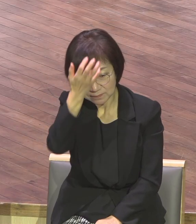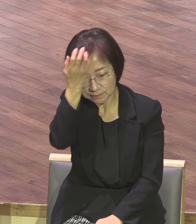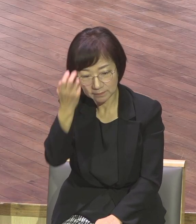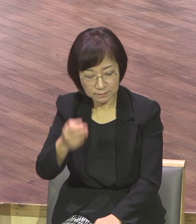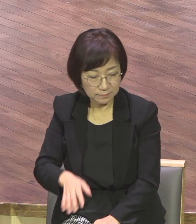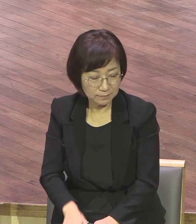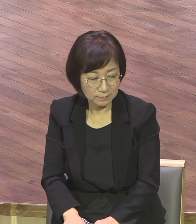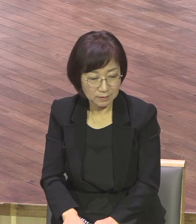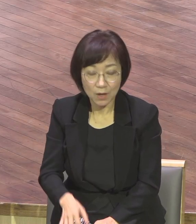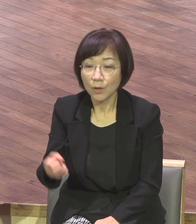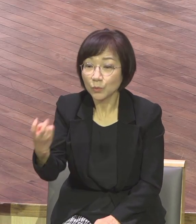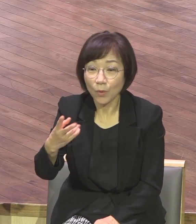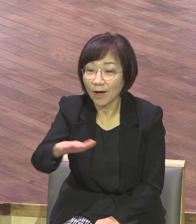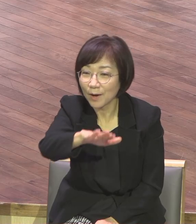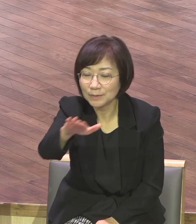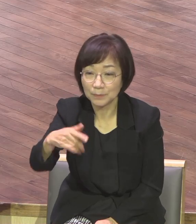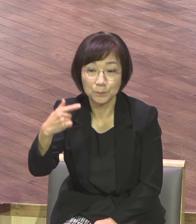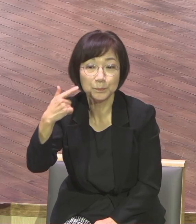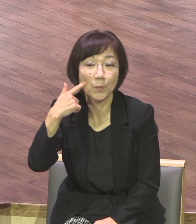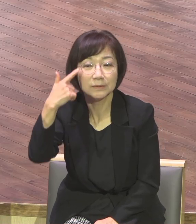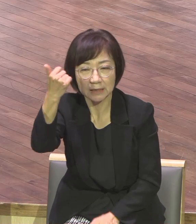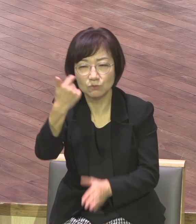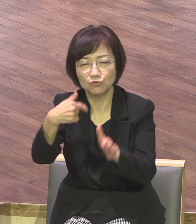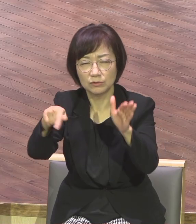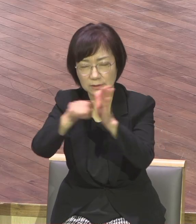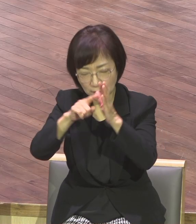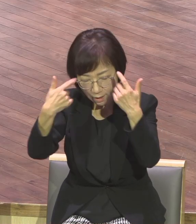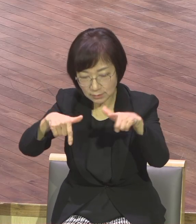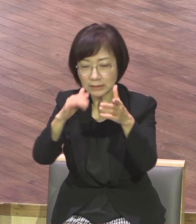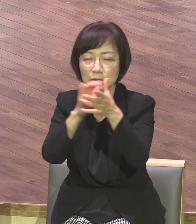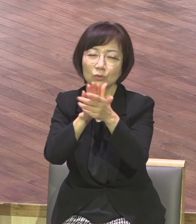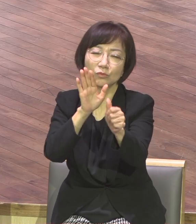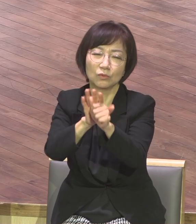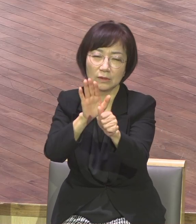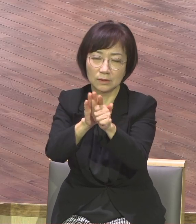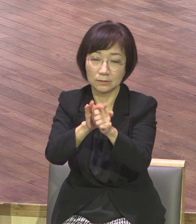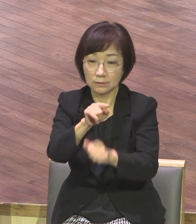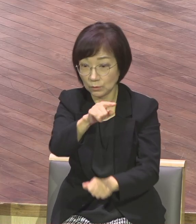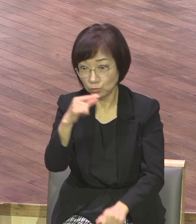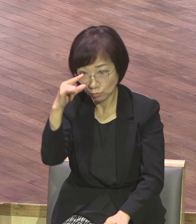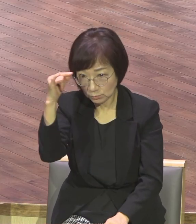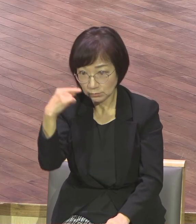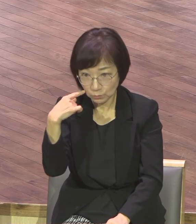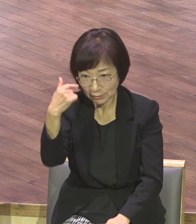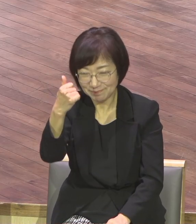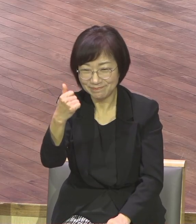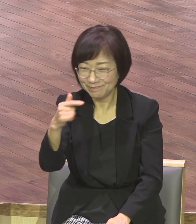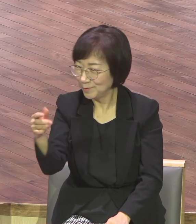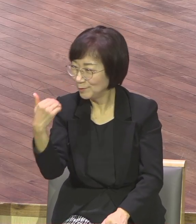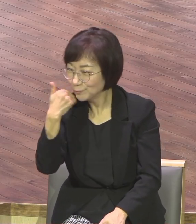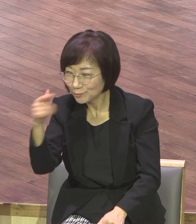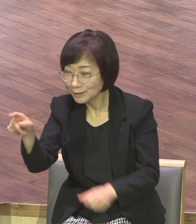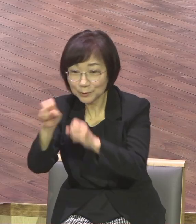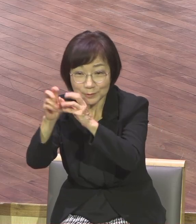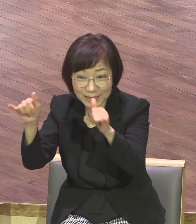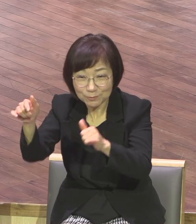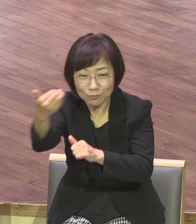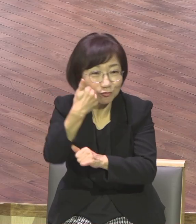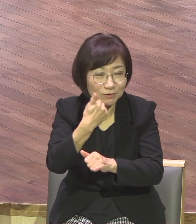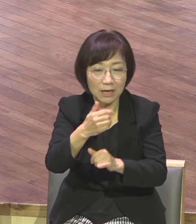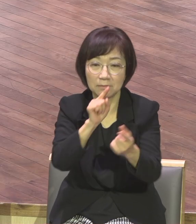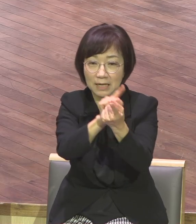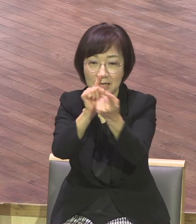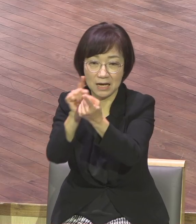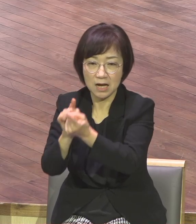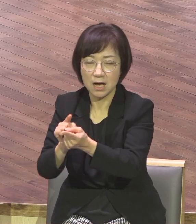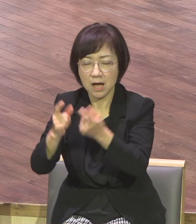사역하고 있는 이 교역자들을 위해서도 기도하세요. 여러분, 늘 만나는 교역자들, 교역자, 전도사님들 늘 만나잖아요.